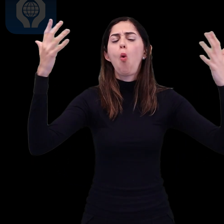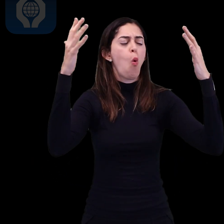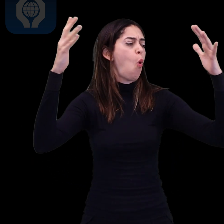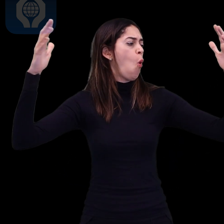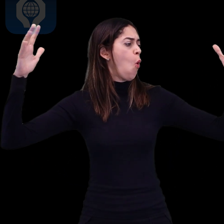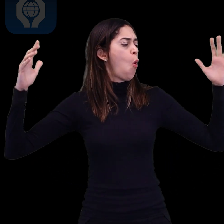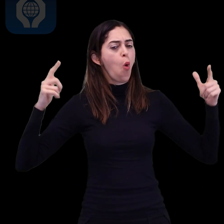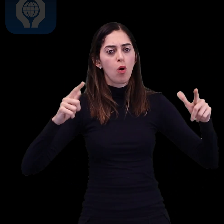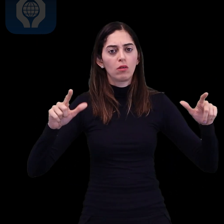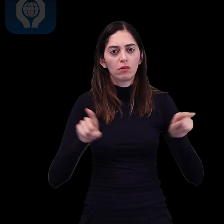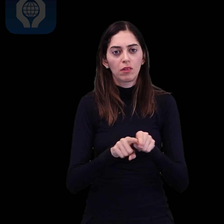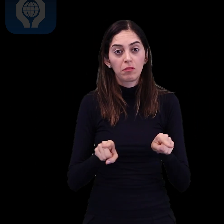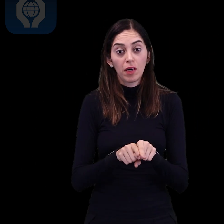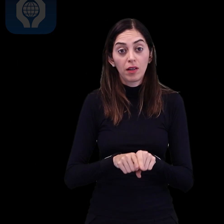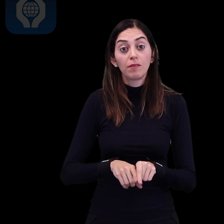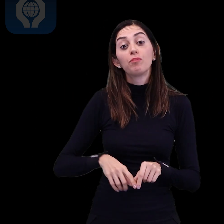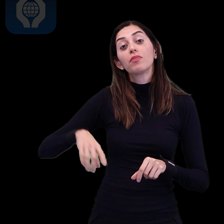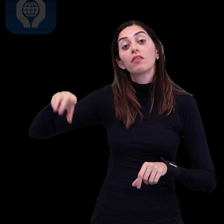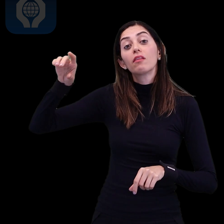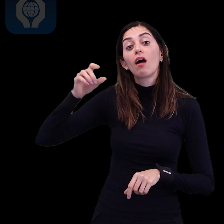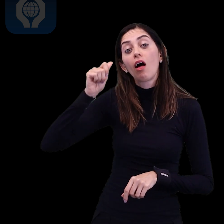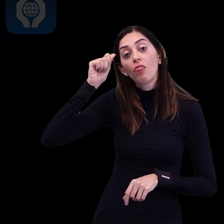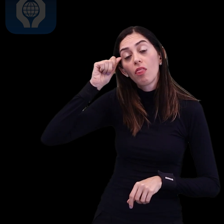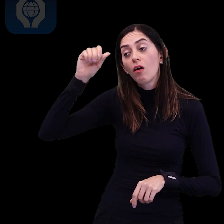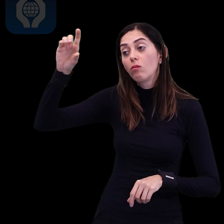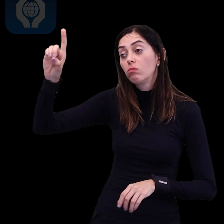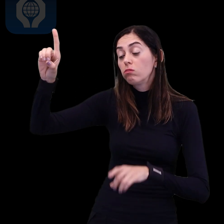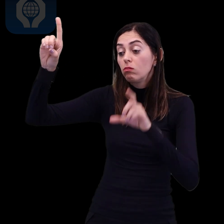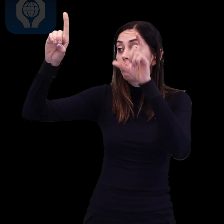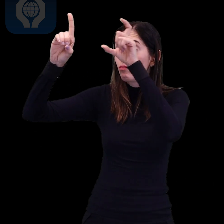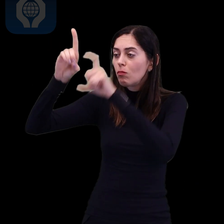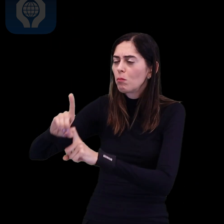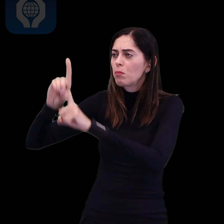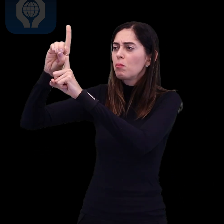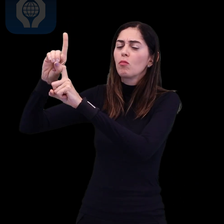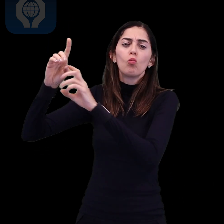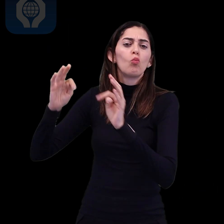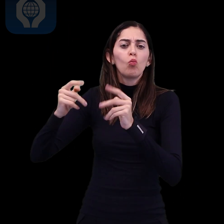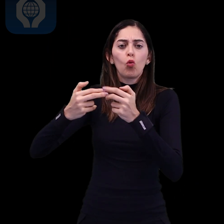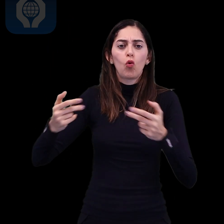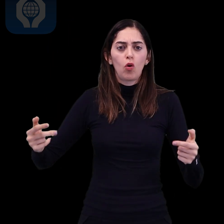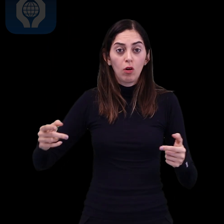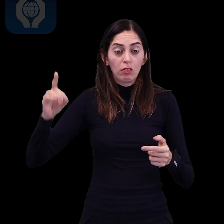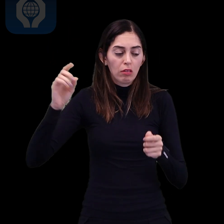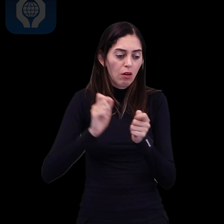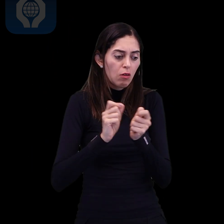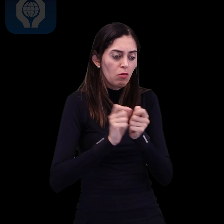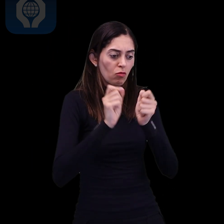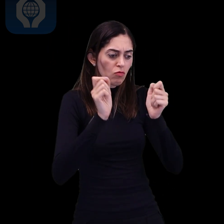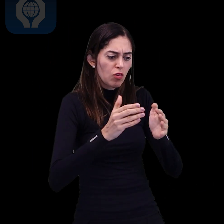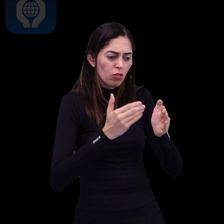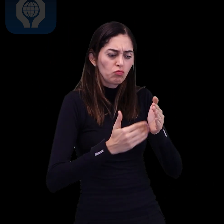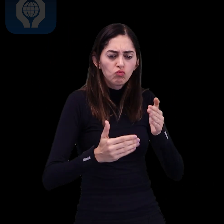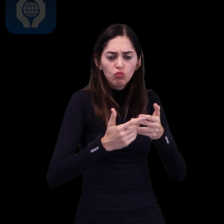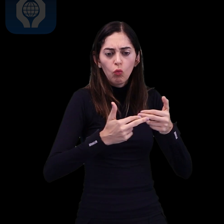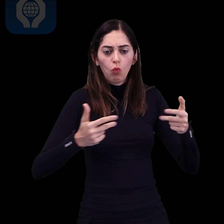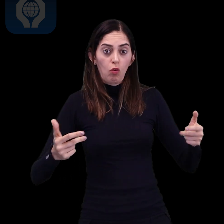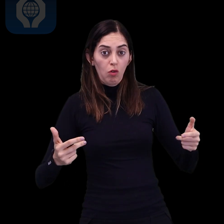era dependente de Deus para todas as coisas. Deus fez Adão e tudo mais em sua criação.